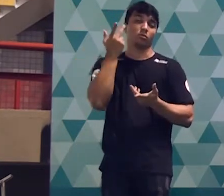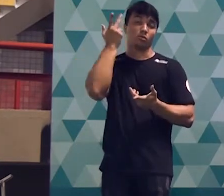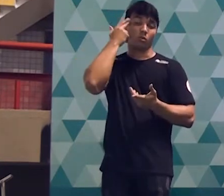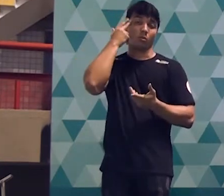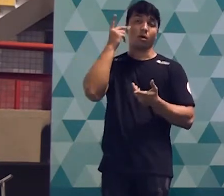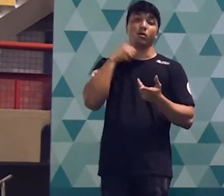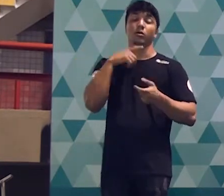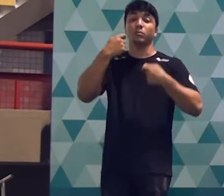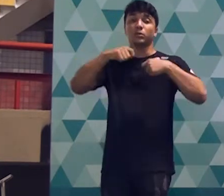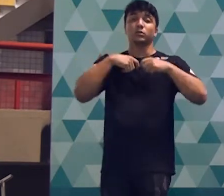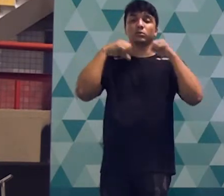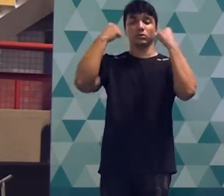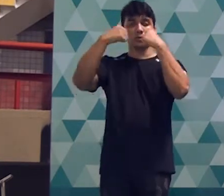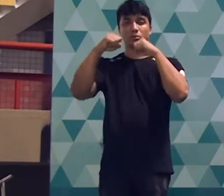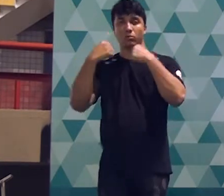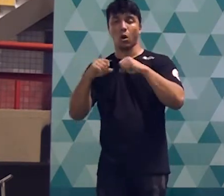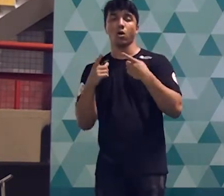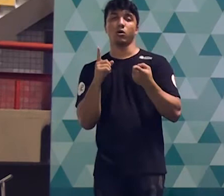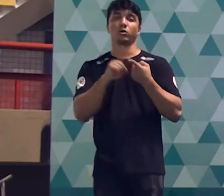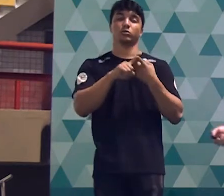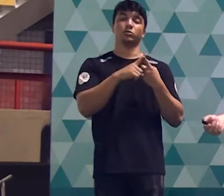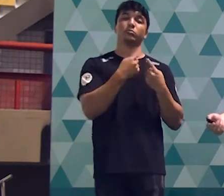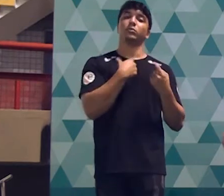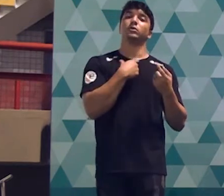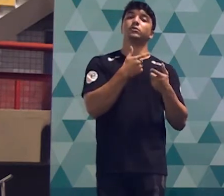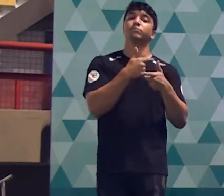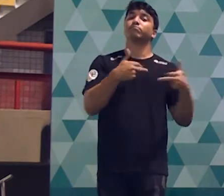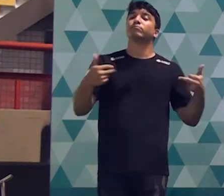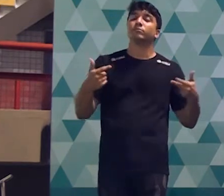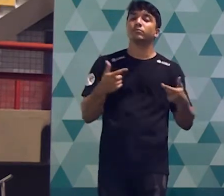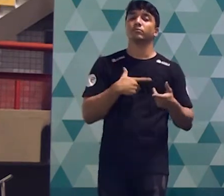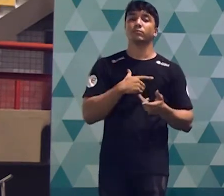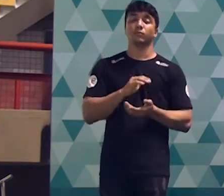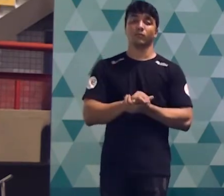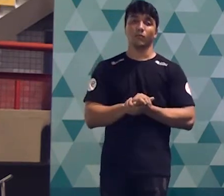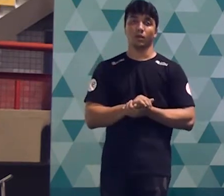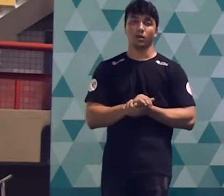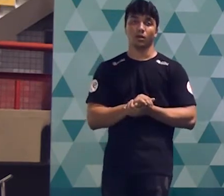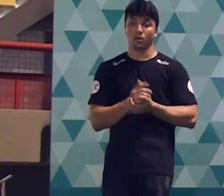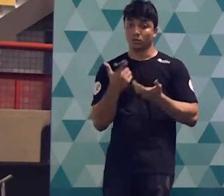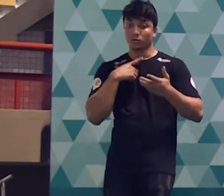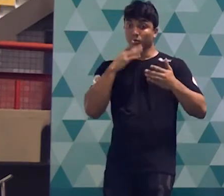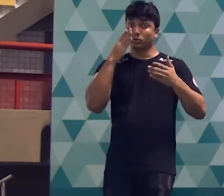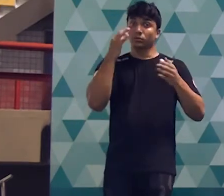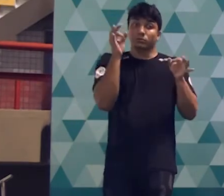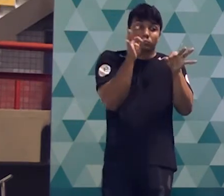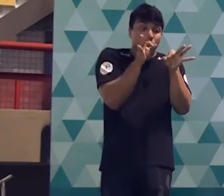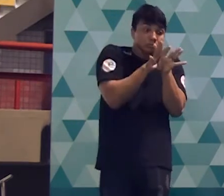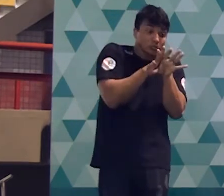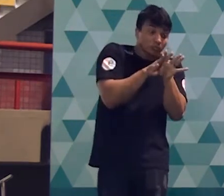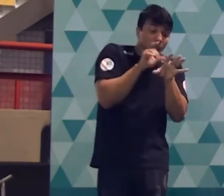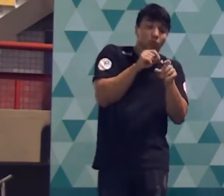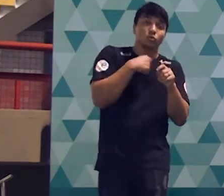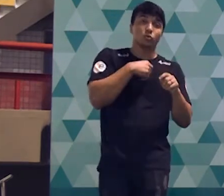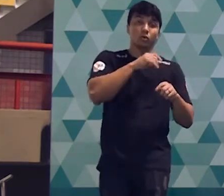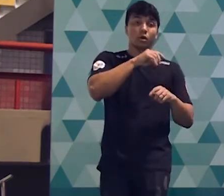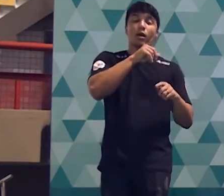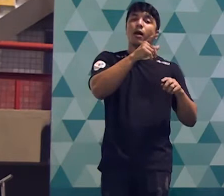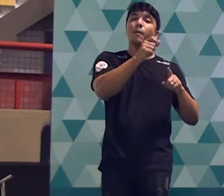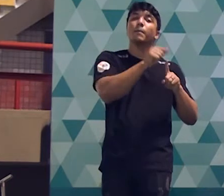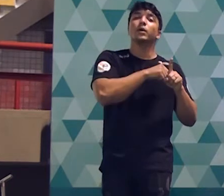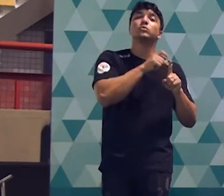tem que fazer um esporte, tem que fazer uma academia. Pessoal, acabamos de sair do mês de